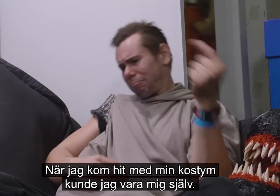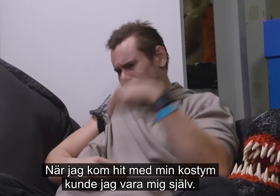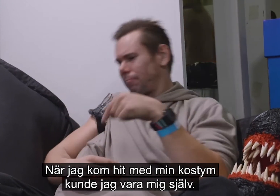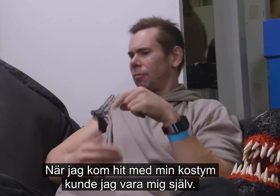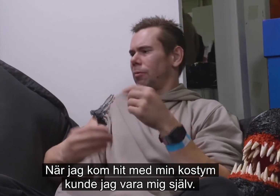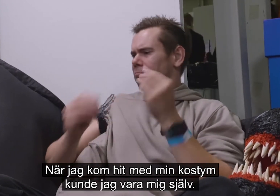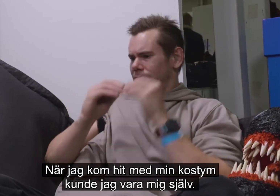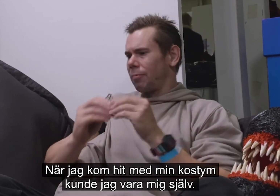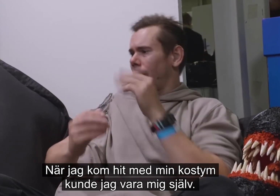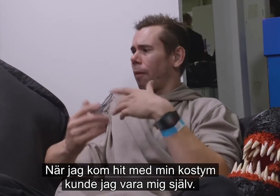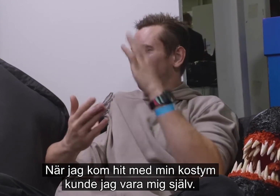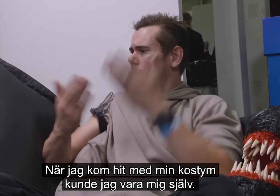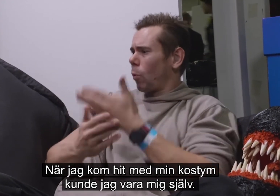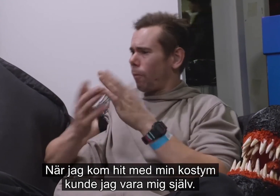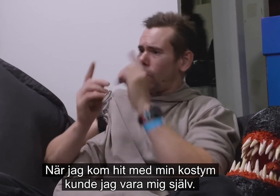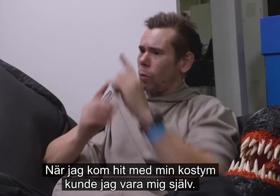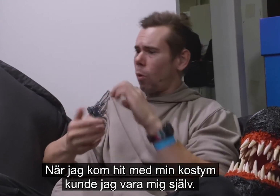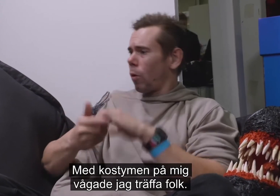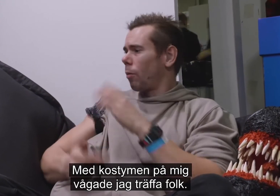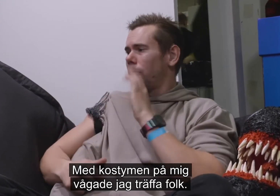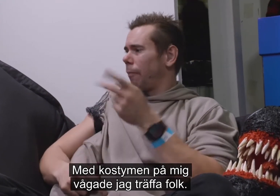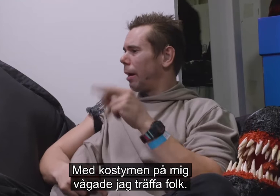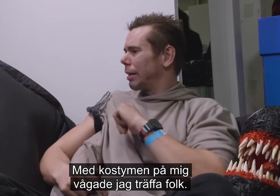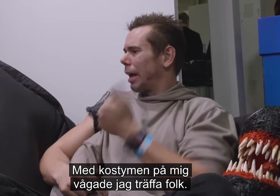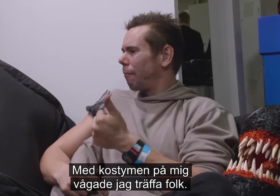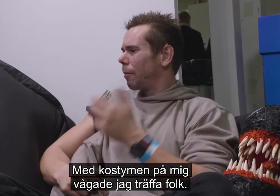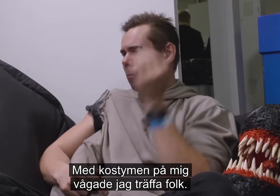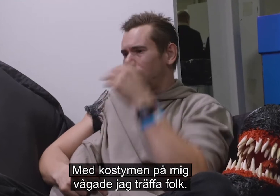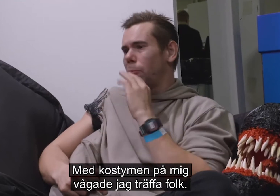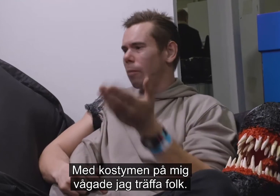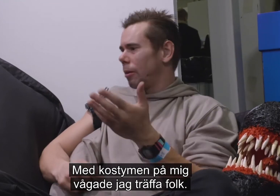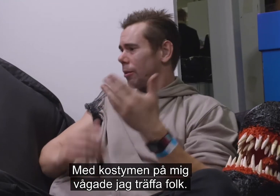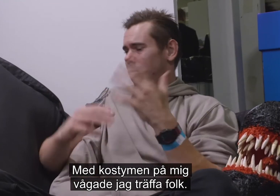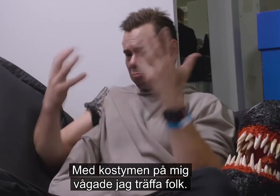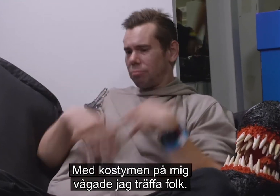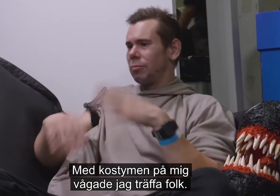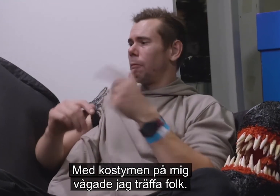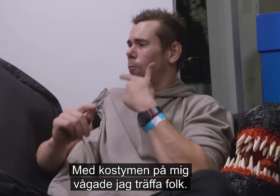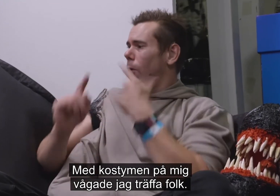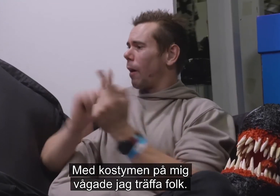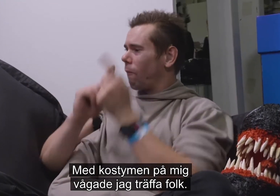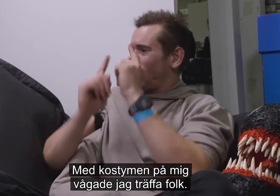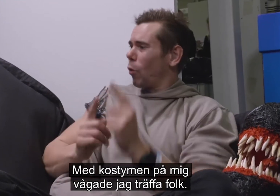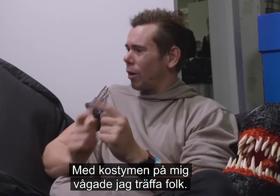då kunde jag vara mig själv. Jag behövde inte vara blyg. Med kostymen på mig så vågade jag träffa folk.